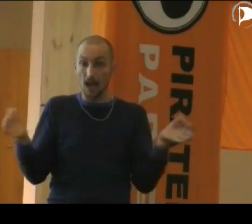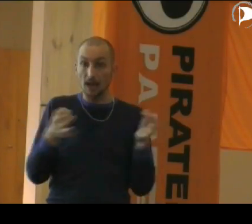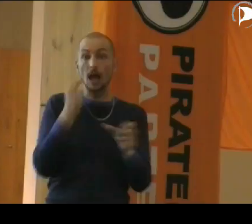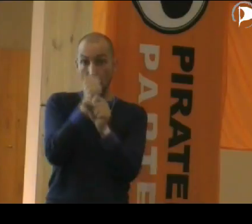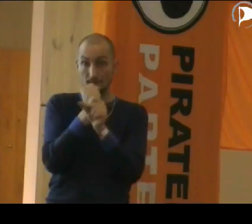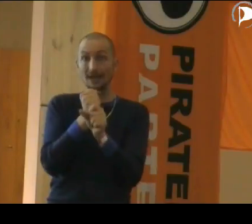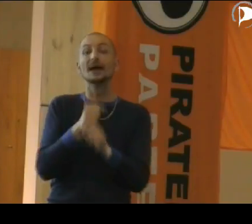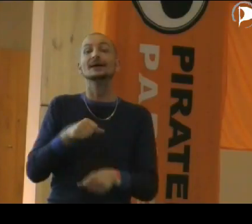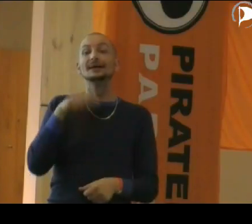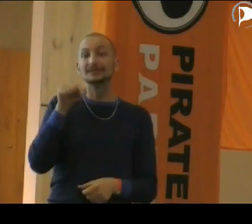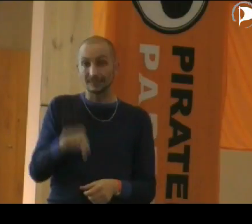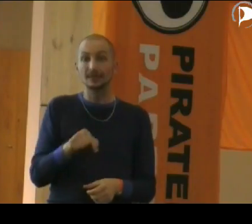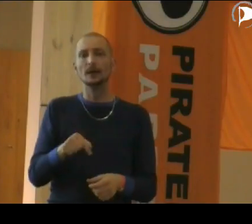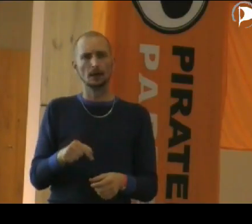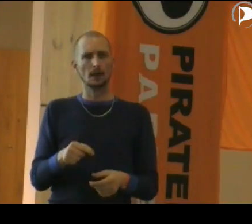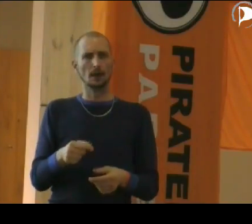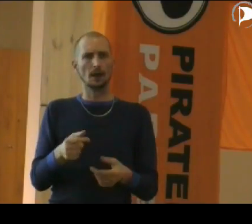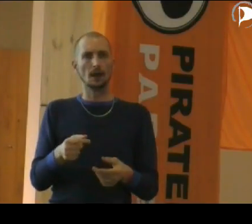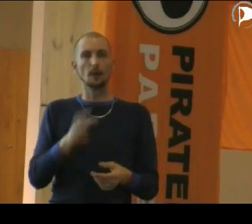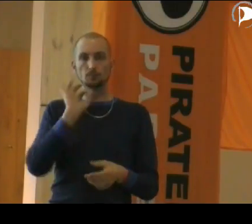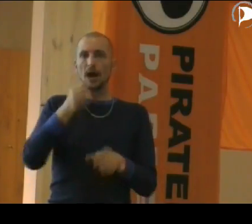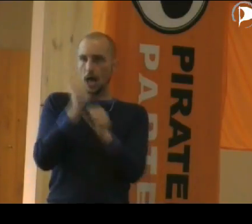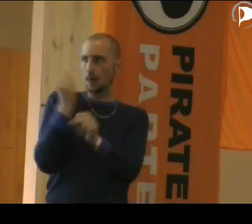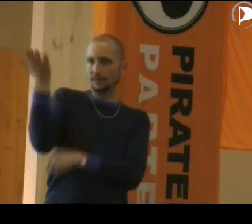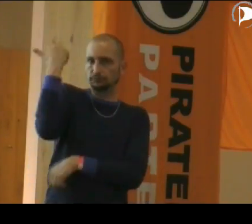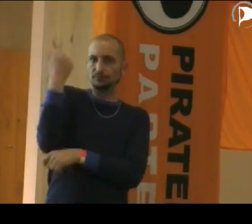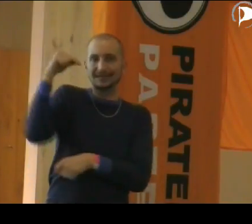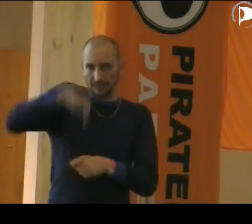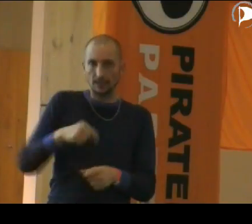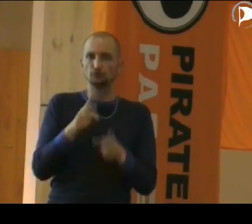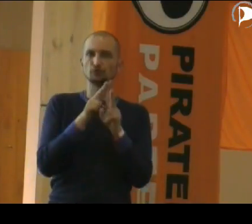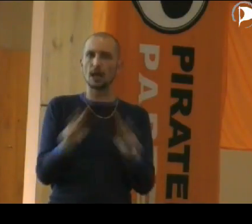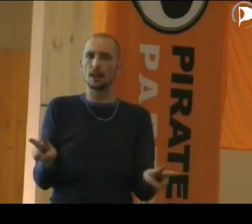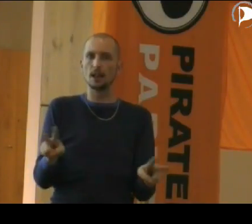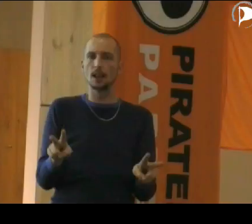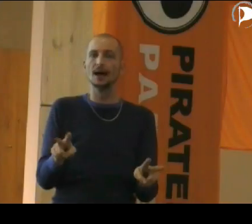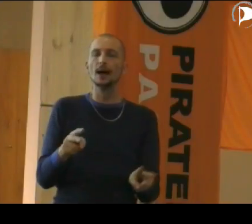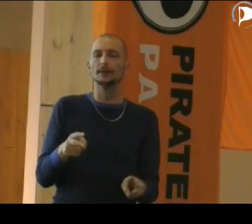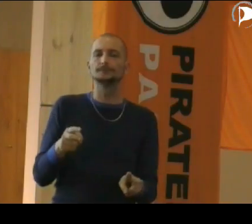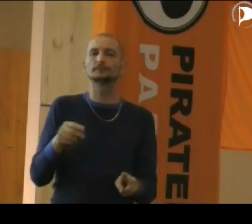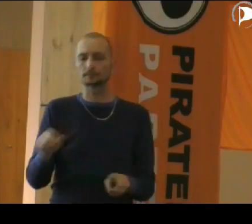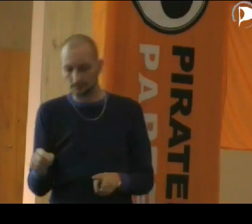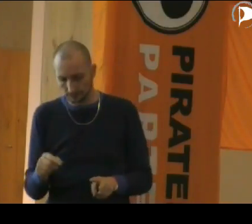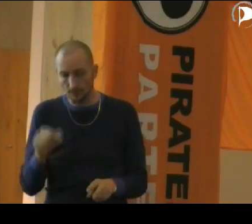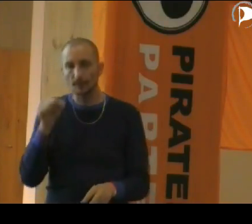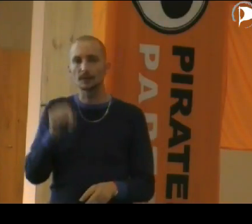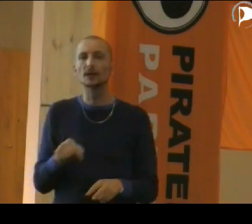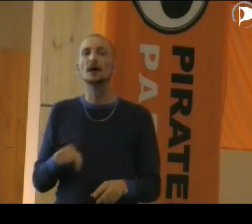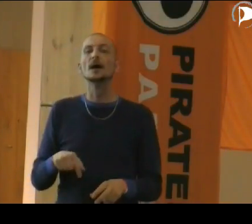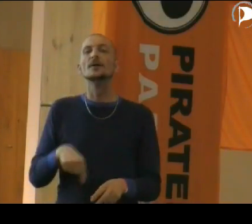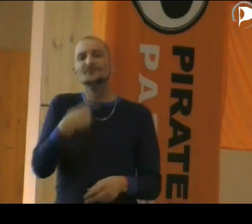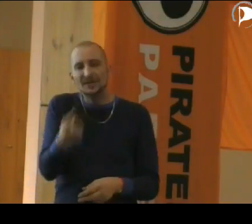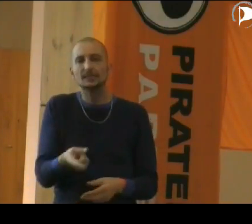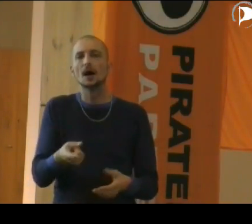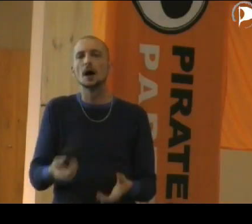einfach ein landesverband ziemlich voll und alle ausgebrannt erschöpft irgendwo ich will das wieder anstoßen wir wieder wirklich